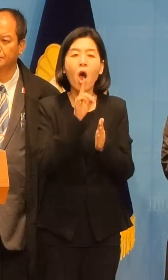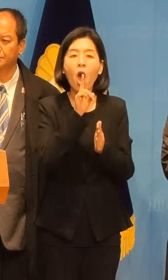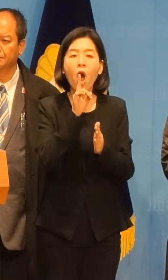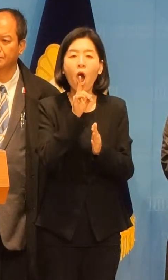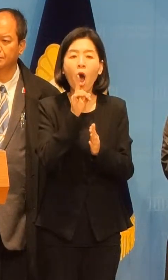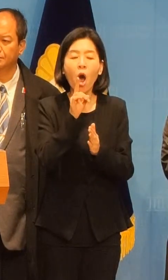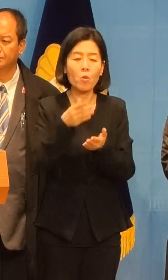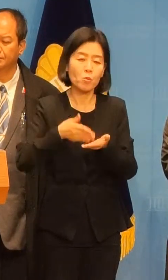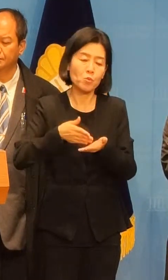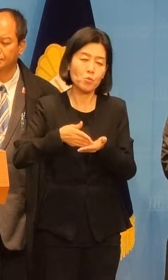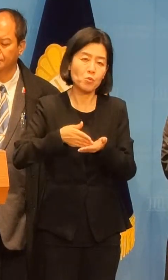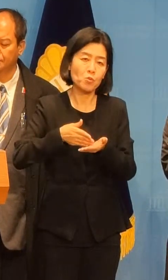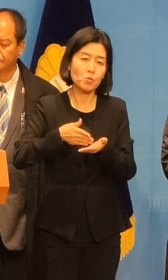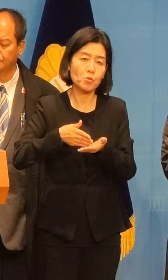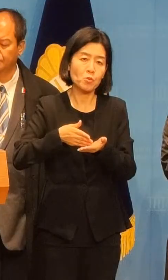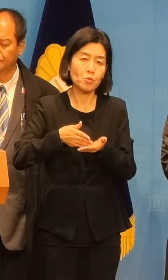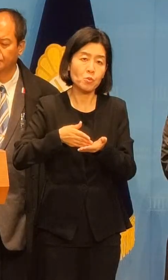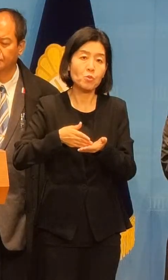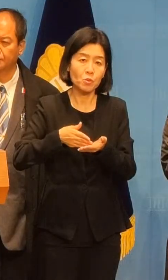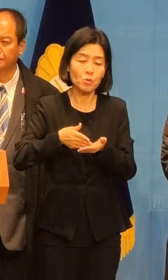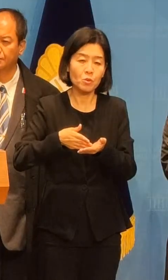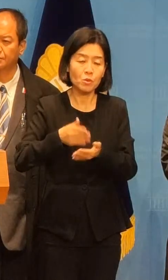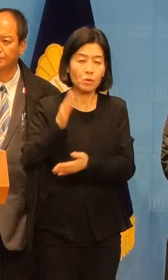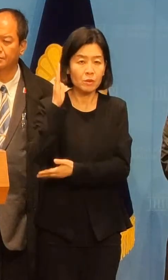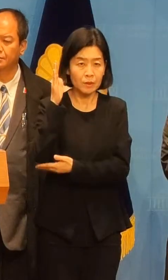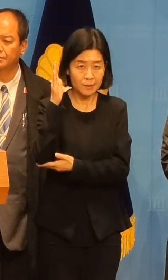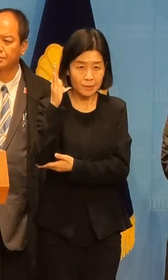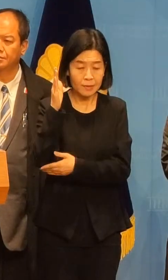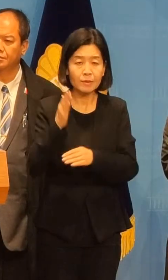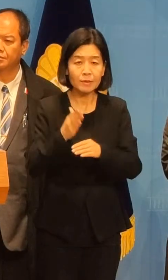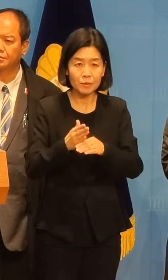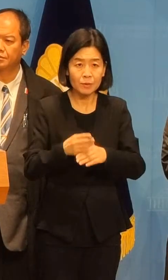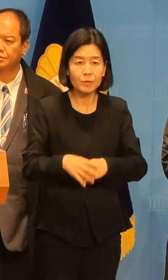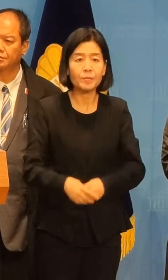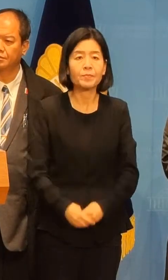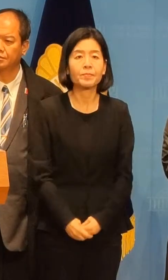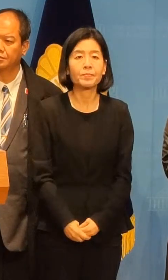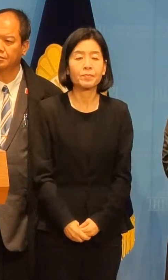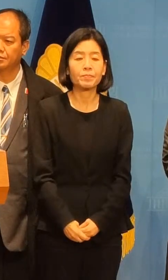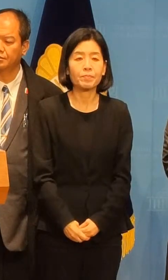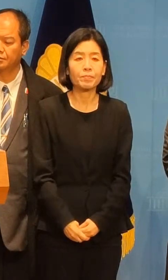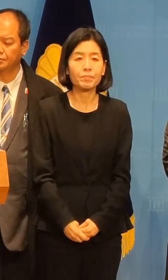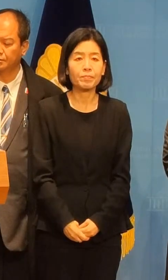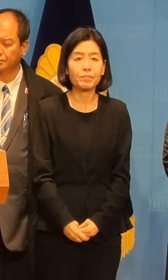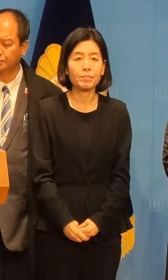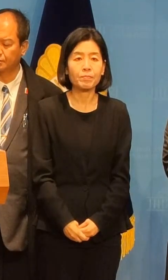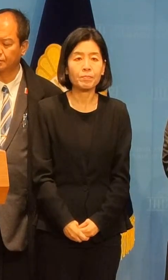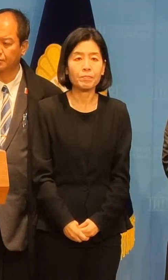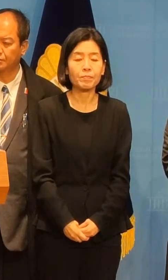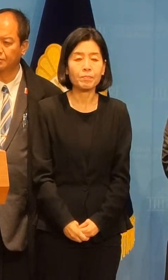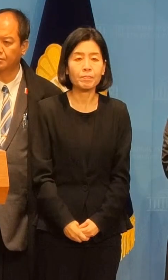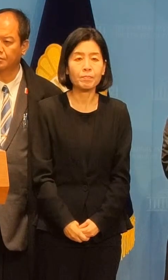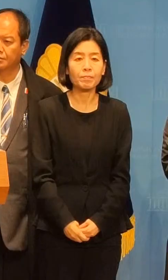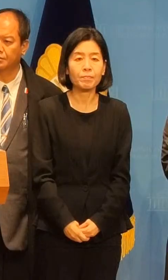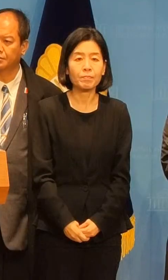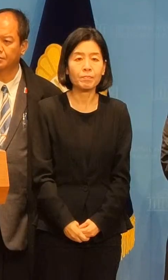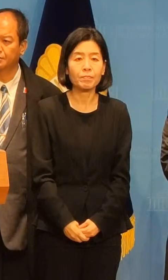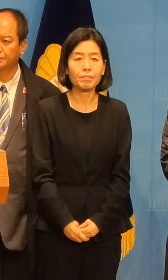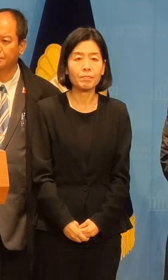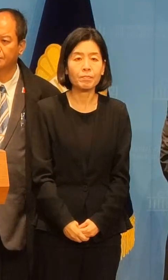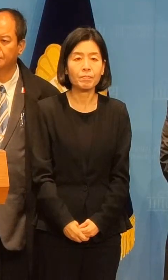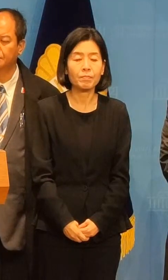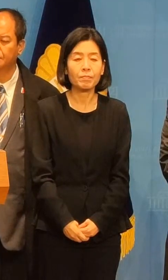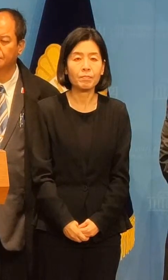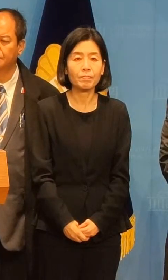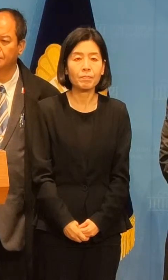အတွက်ကျေးဇူးအများကြီးတင်ပါတယ်။ကျွန်မဒီကိုရီးယားကိုရောက်ရှိနေတာဟာအမှန်တမ်းမှကျွန်တော်တို့နှစ်နိုင်ငံလုံးအတွက်အဓိပ္ပာယ်ဒီနဲ့